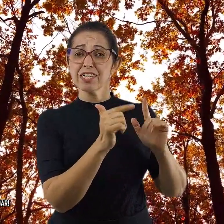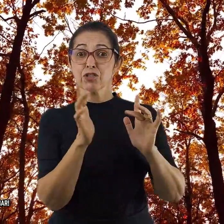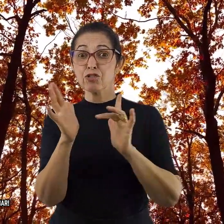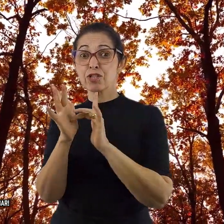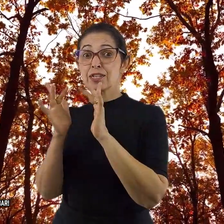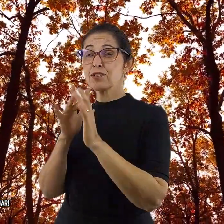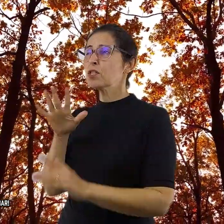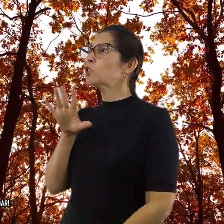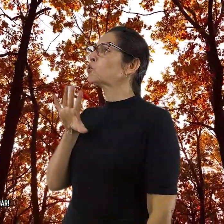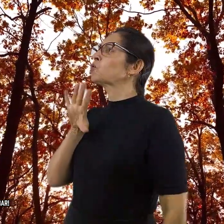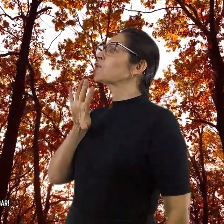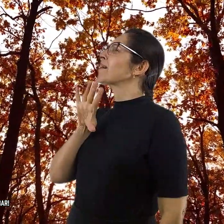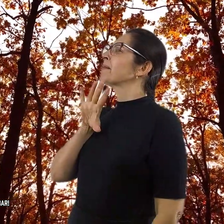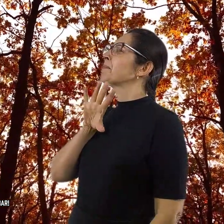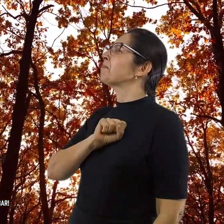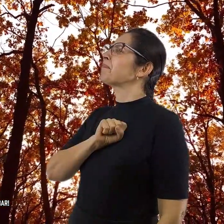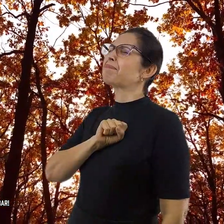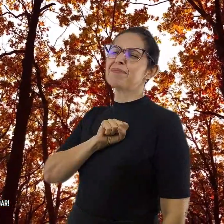por Jesus.